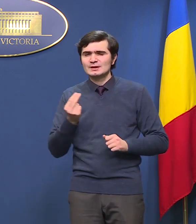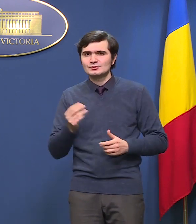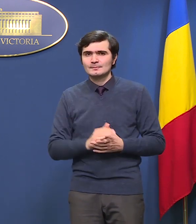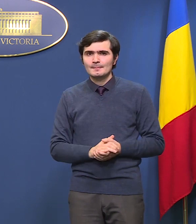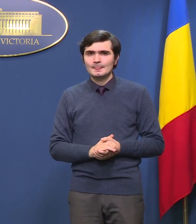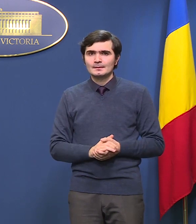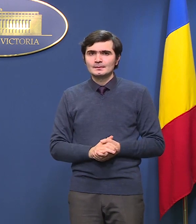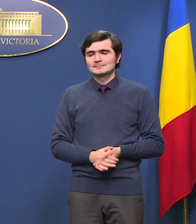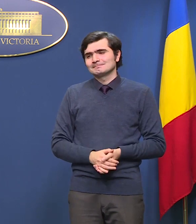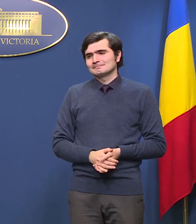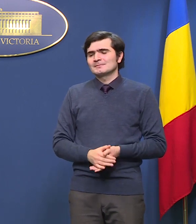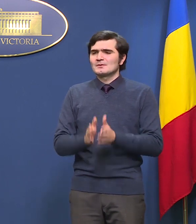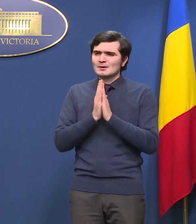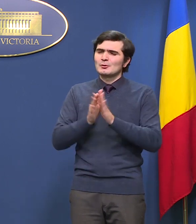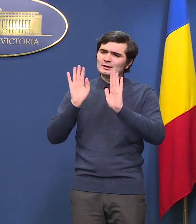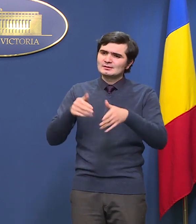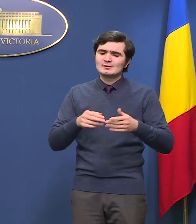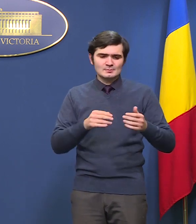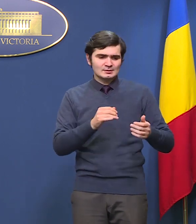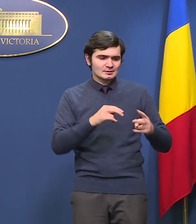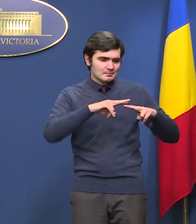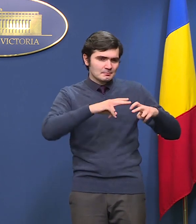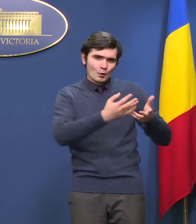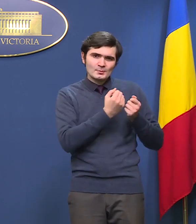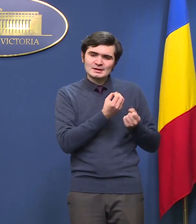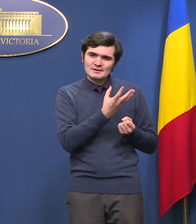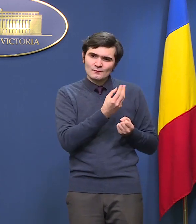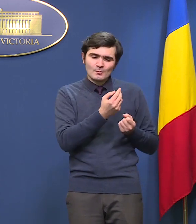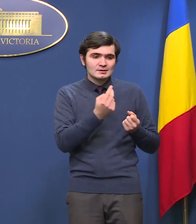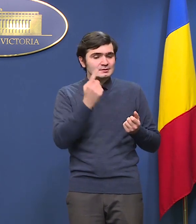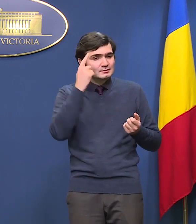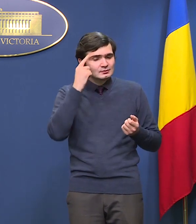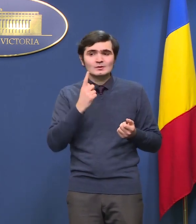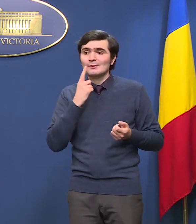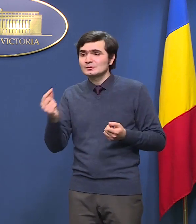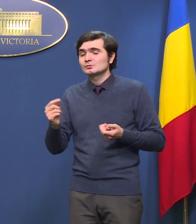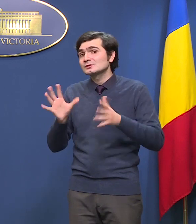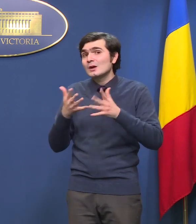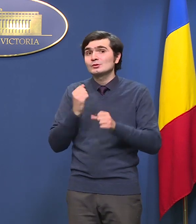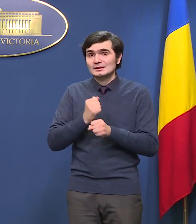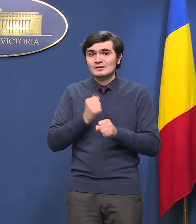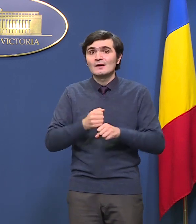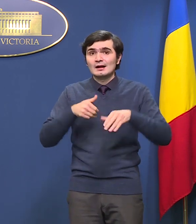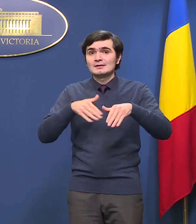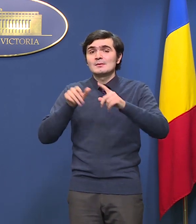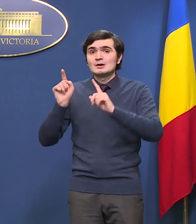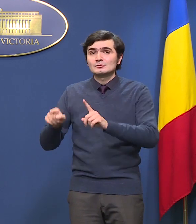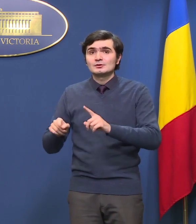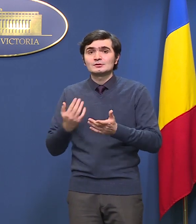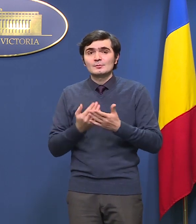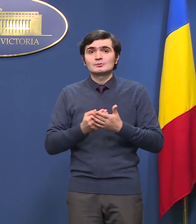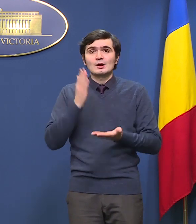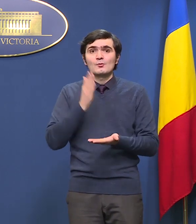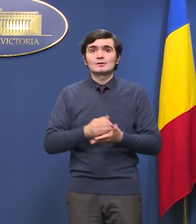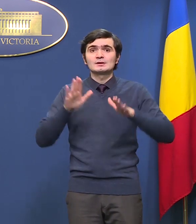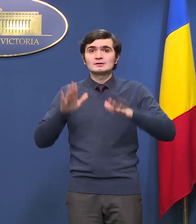Permiteți-mi să mă documentez ca să vă dau răspunsul la această întrebare. E posibil să se fi făcut acest demers pentru că am instituit starea de